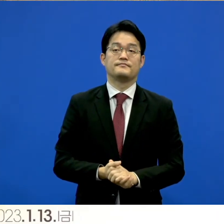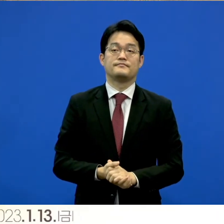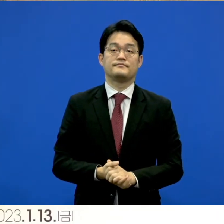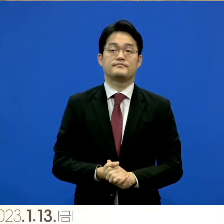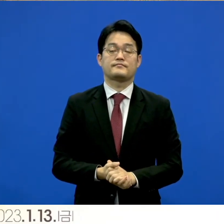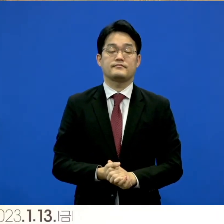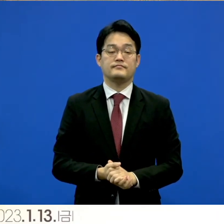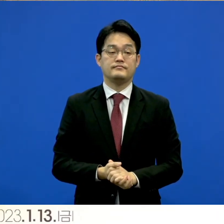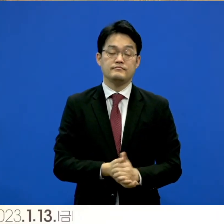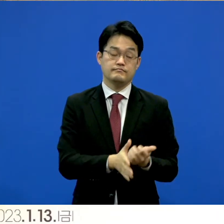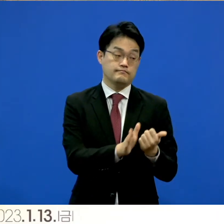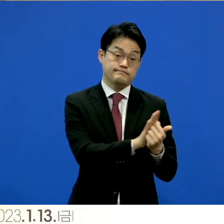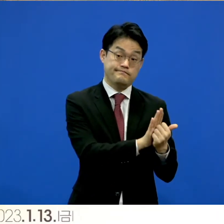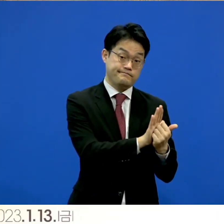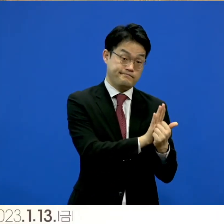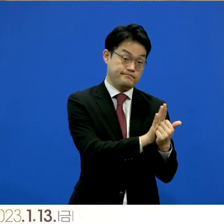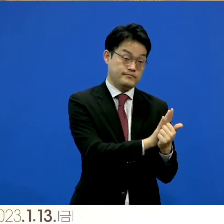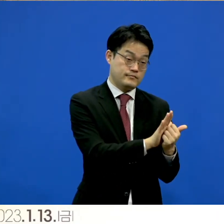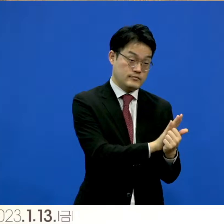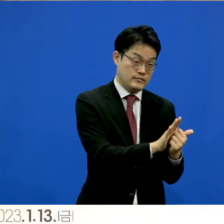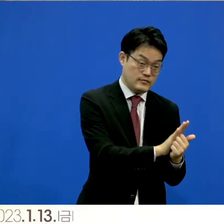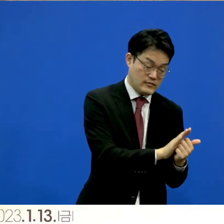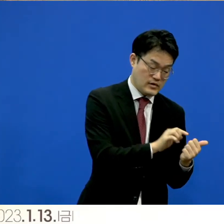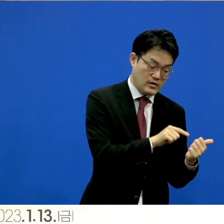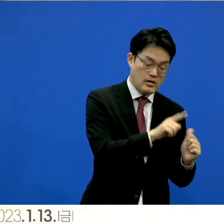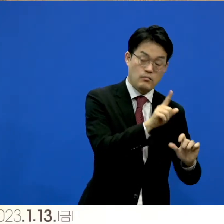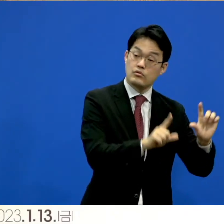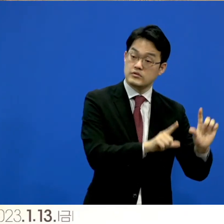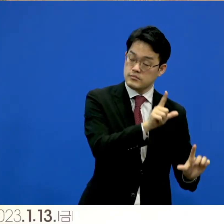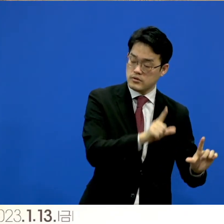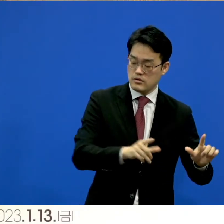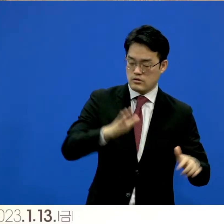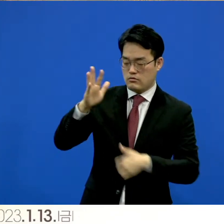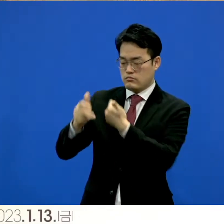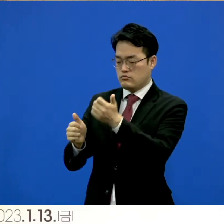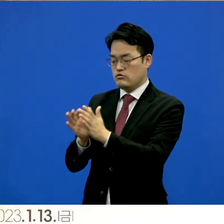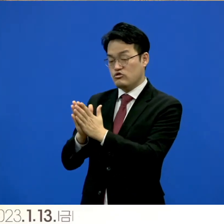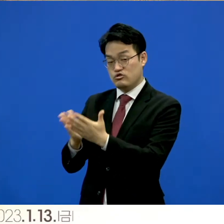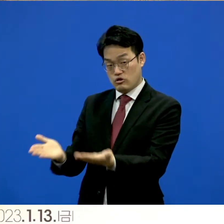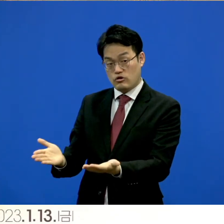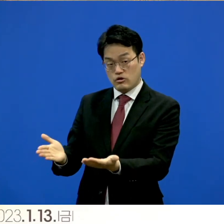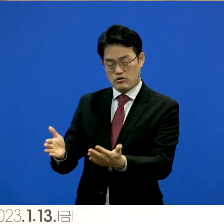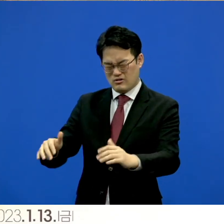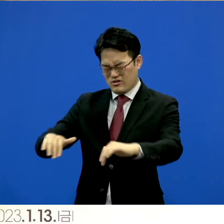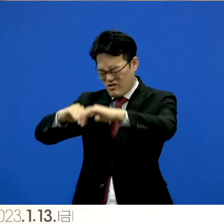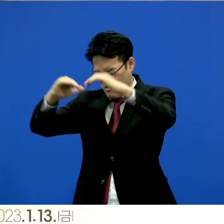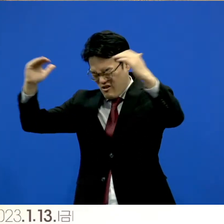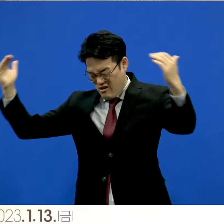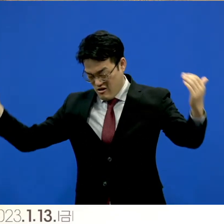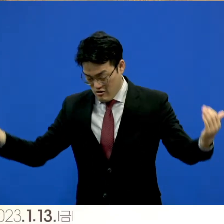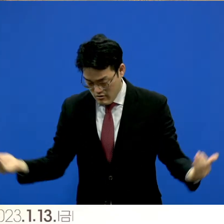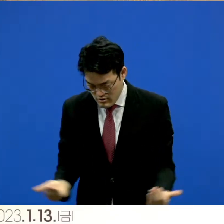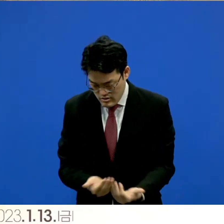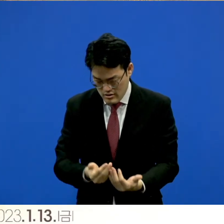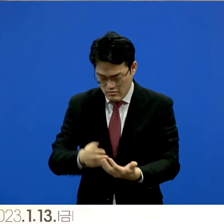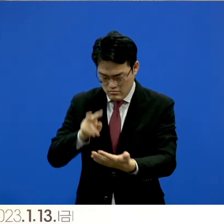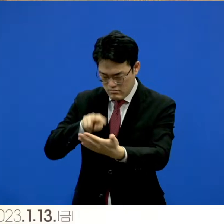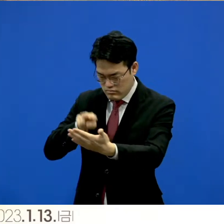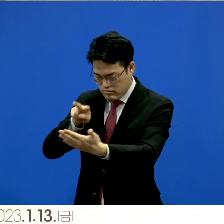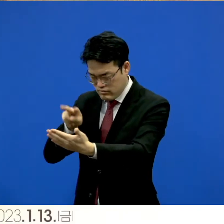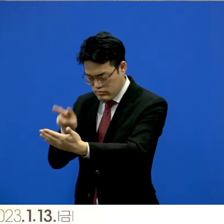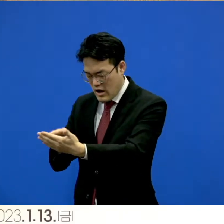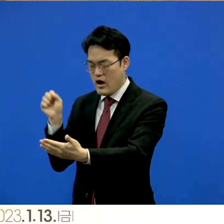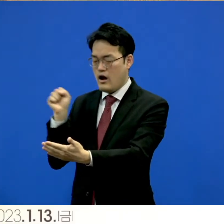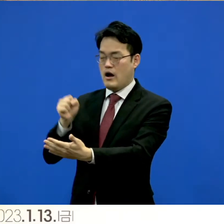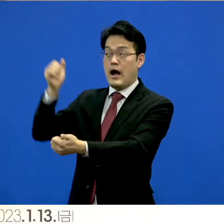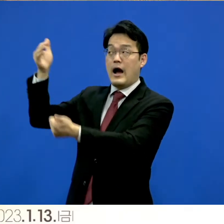이제 이 환대가 성경 전반에 걸친 하나님의 아버지의 우리를 향한, 인류를 향한 모습입니다.